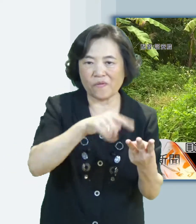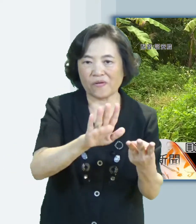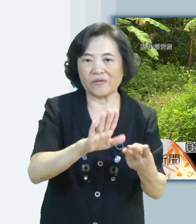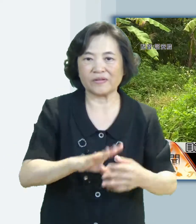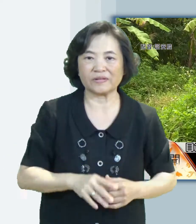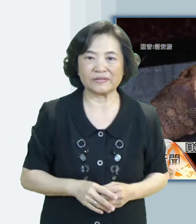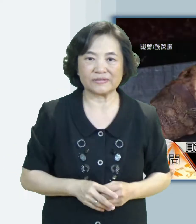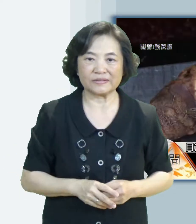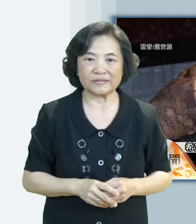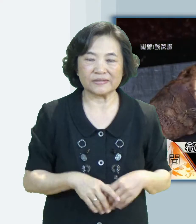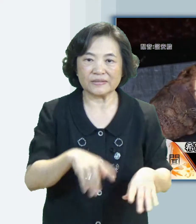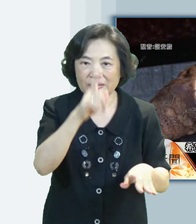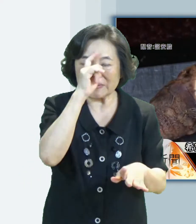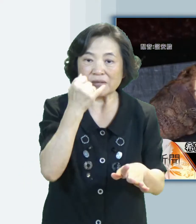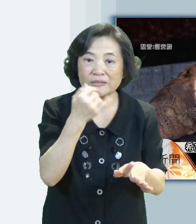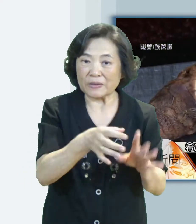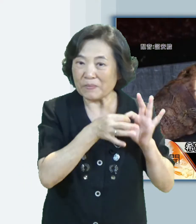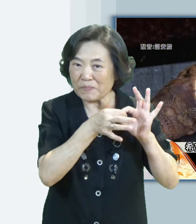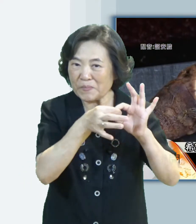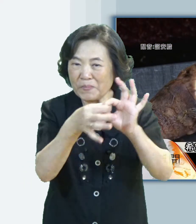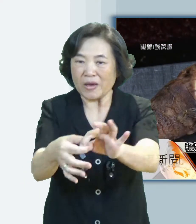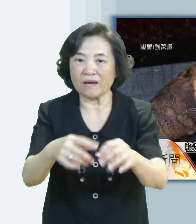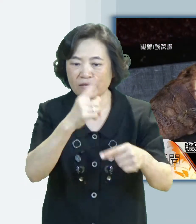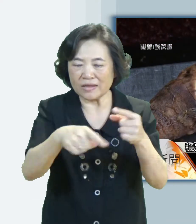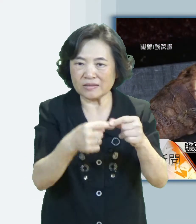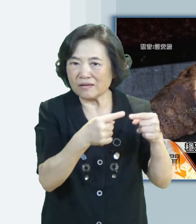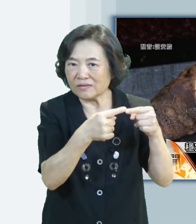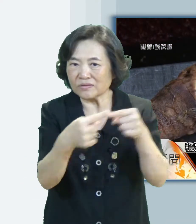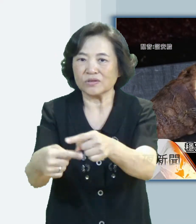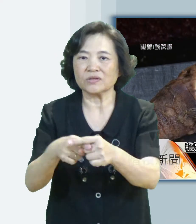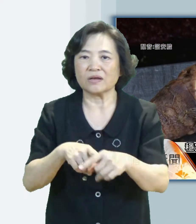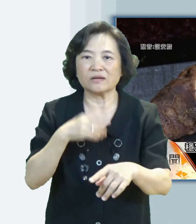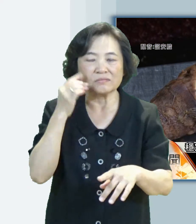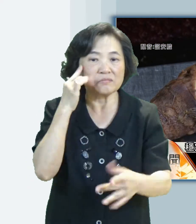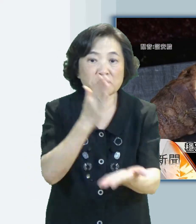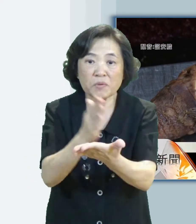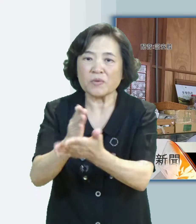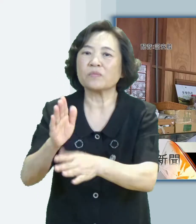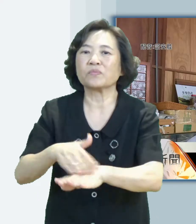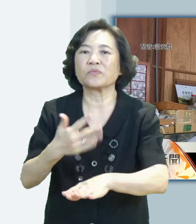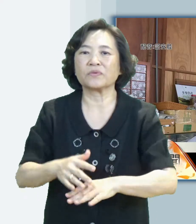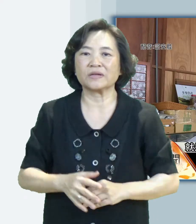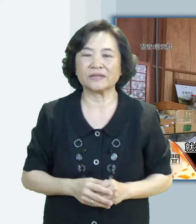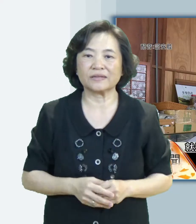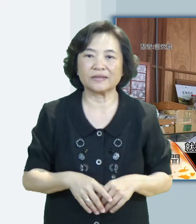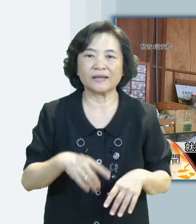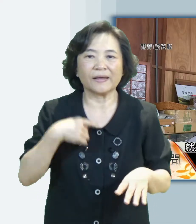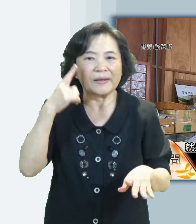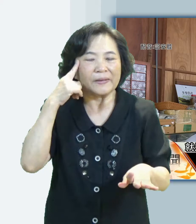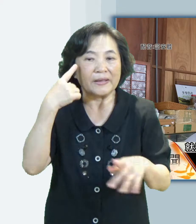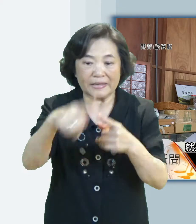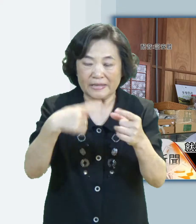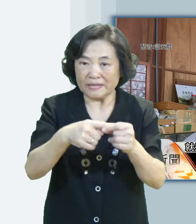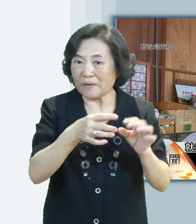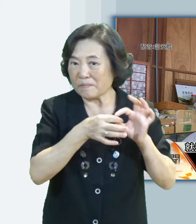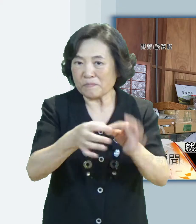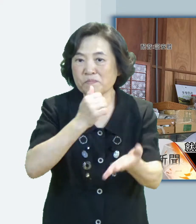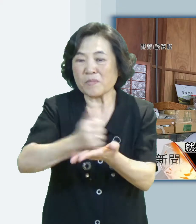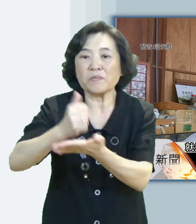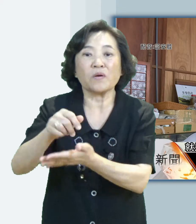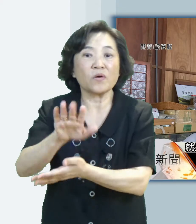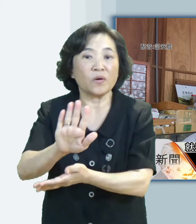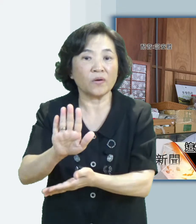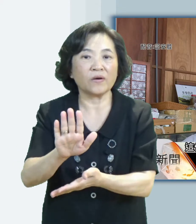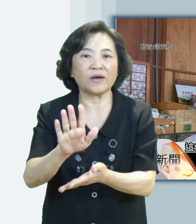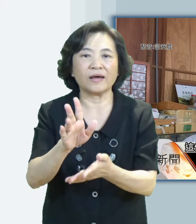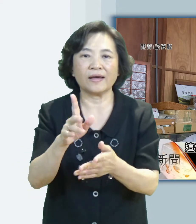柳三个品种，希望将来调整产区，稳定供应市场需求。 主要因为讲上位，因几年头天会